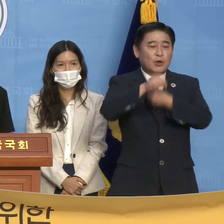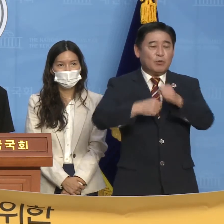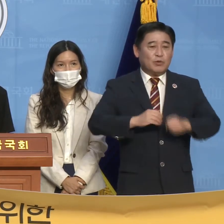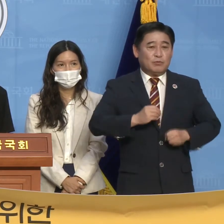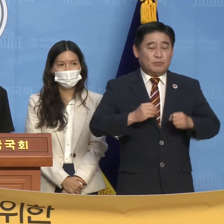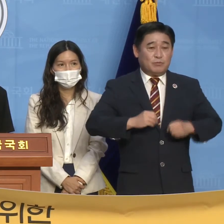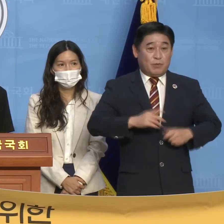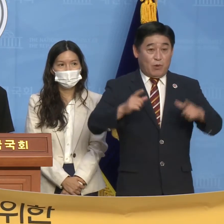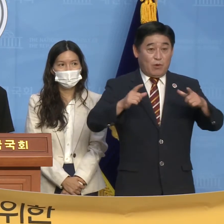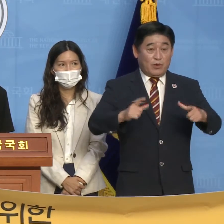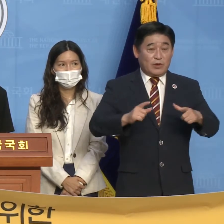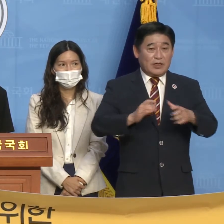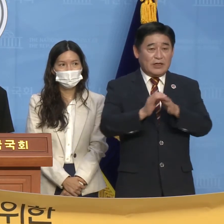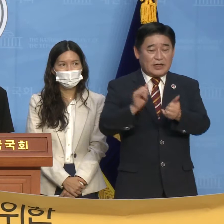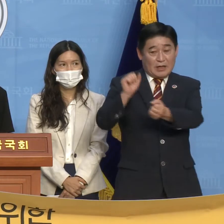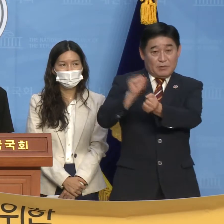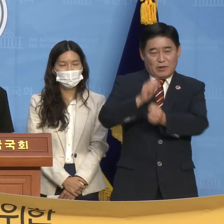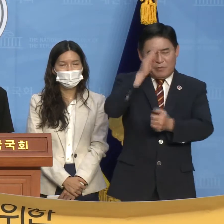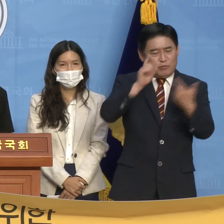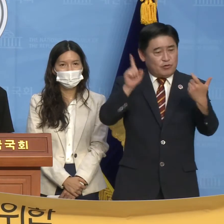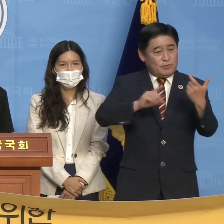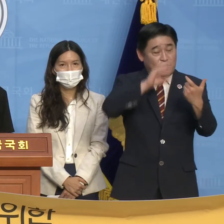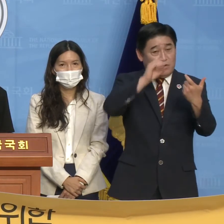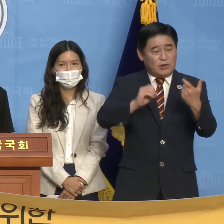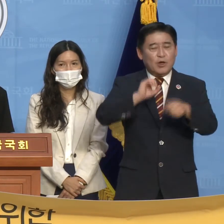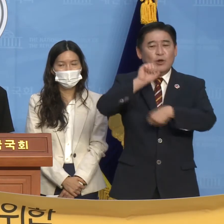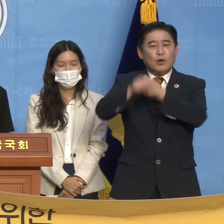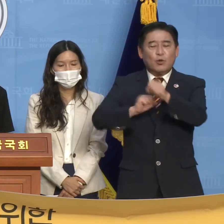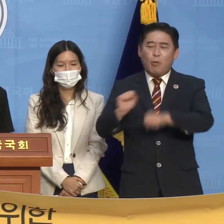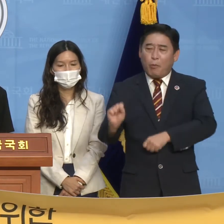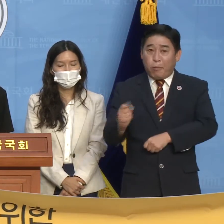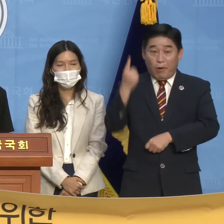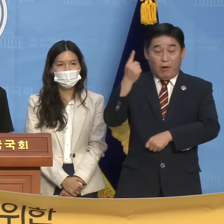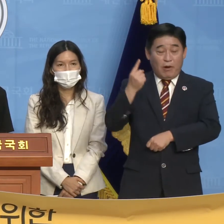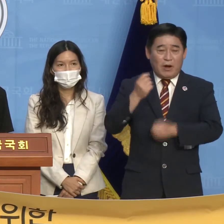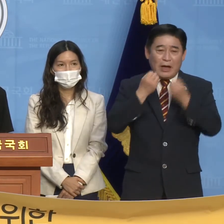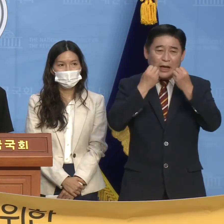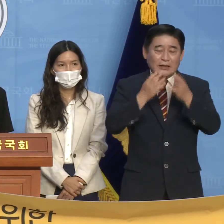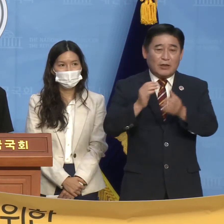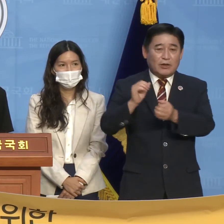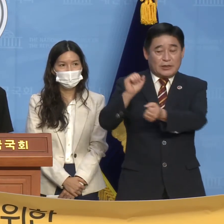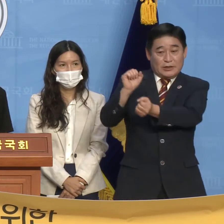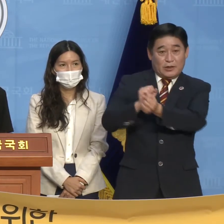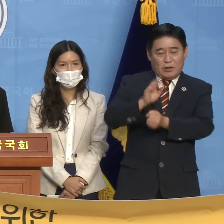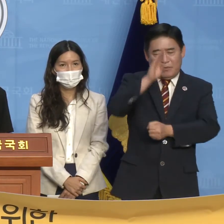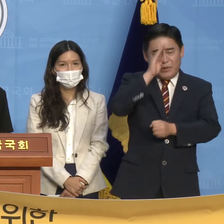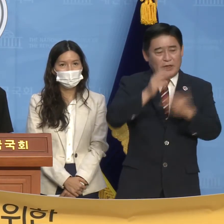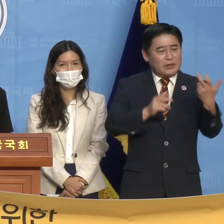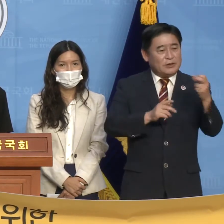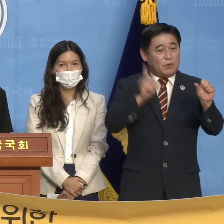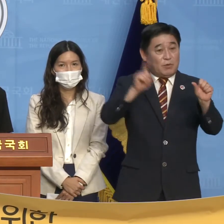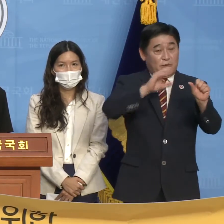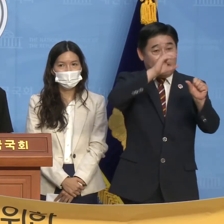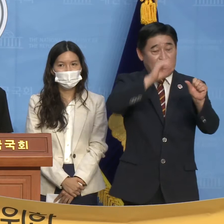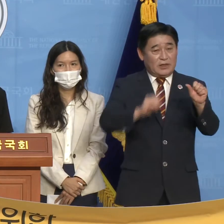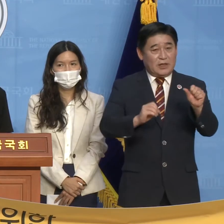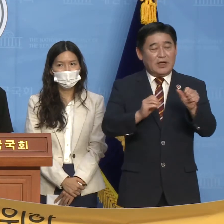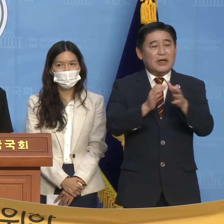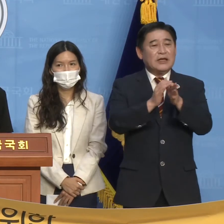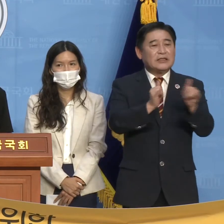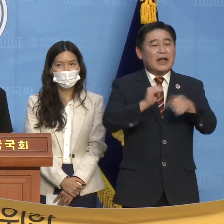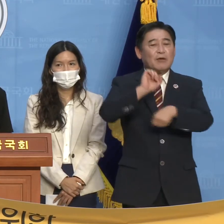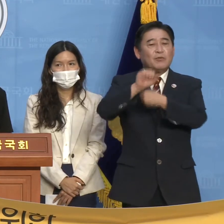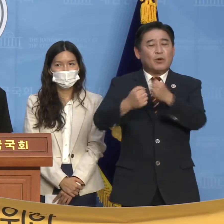세계동물보건기구는 인체 감염병의 60%가 동물에서 유래하며 새롭게 발생하는 감염병의 75%가 인수